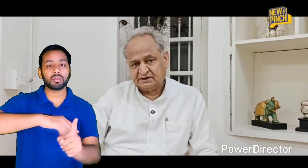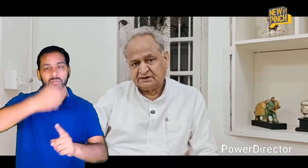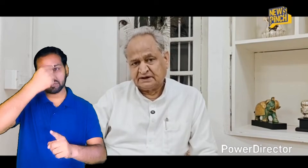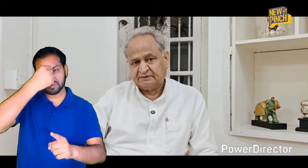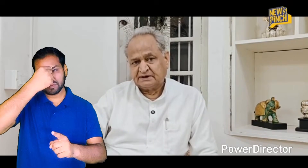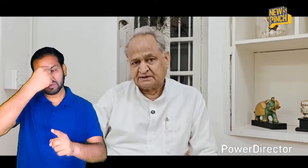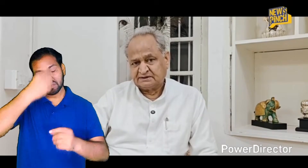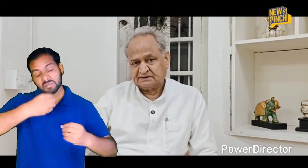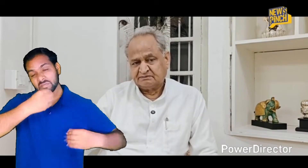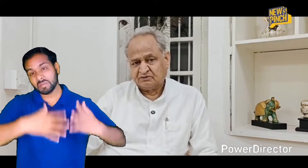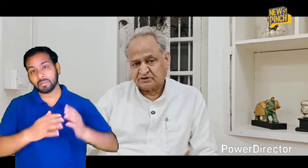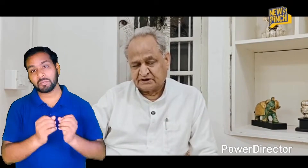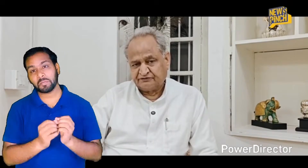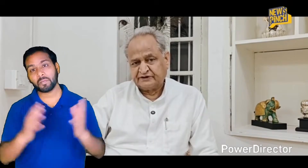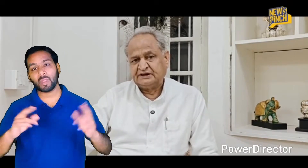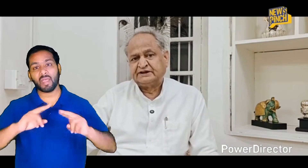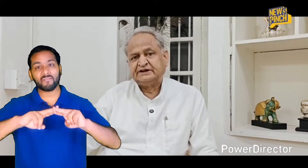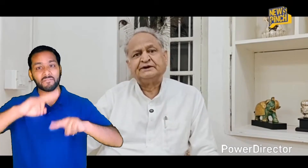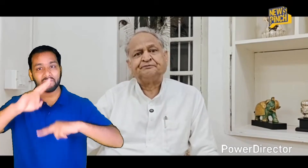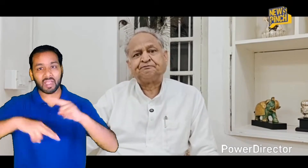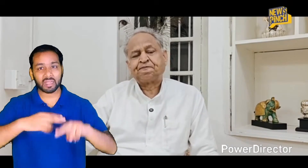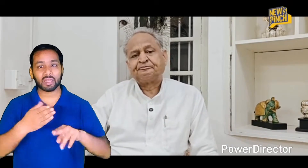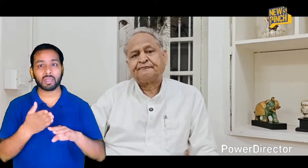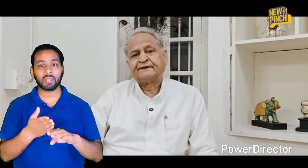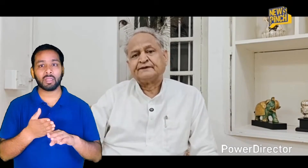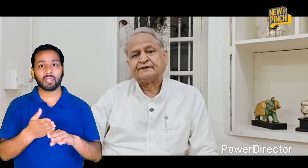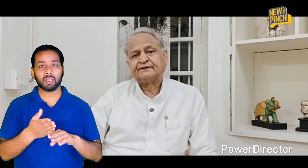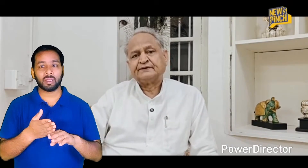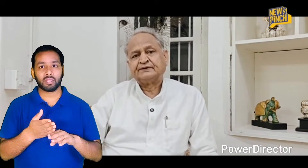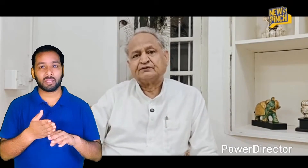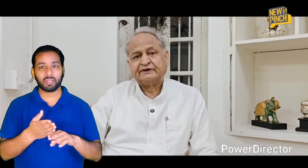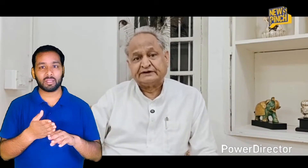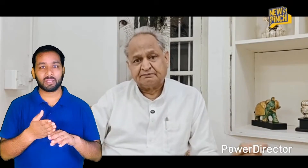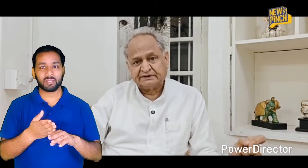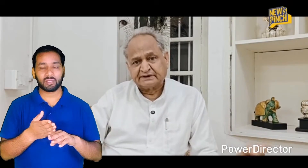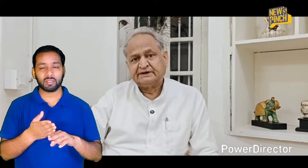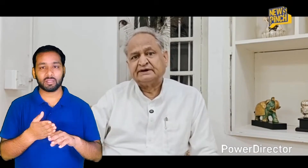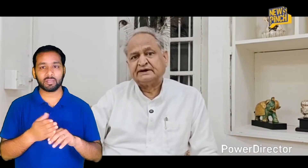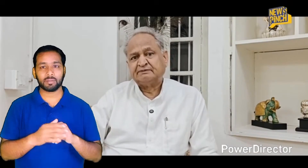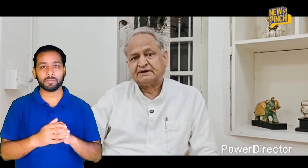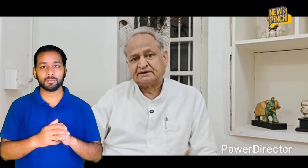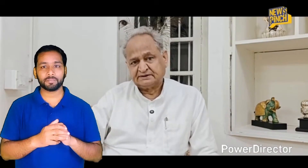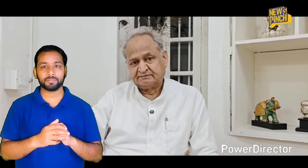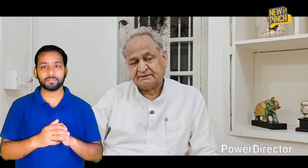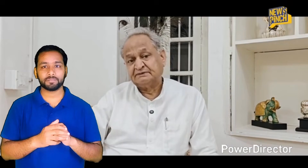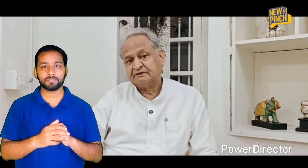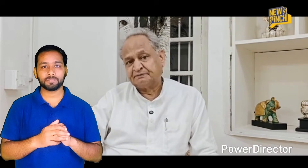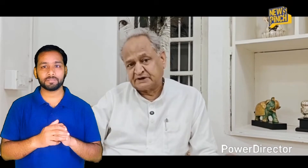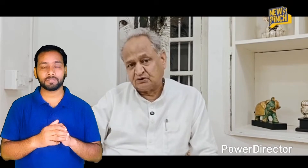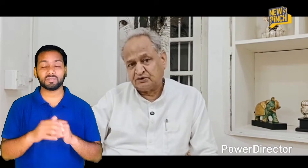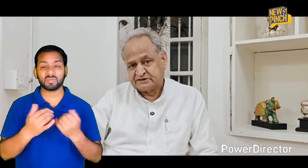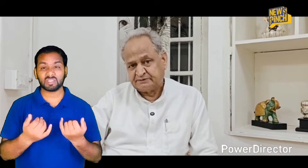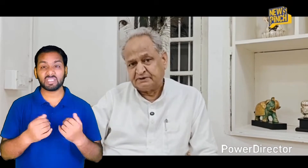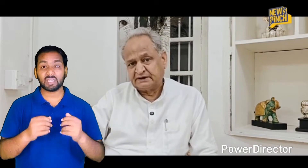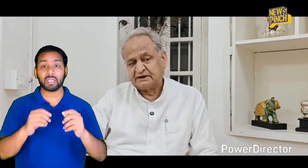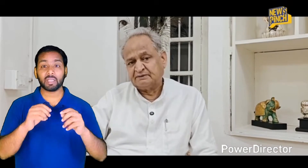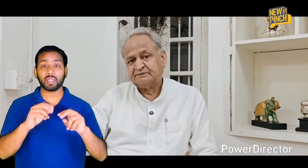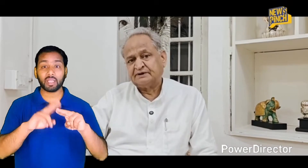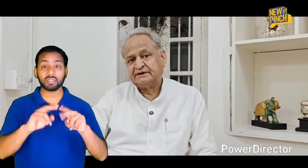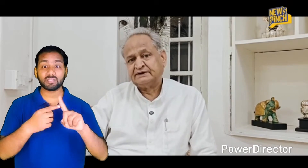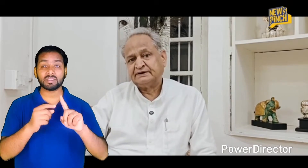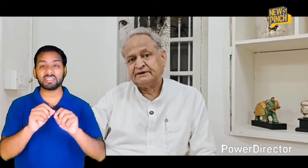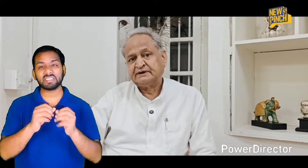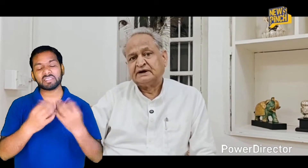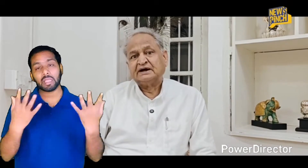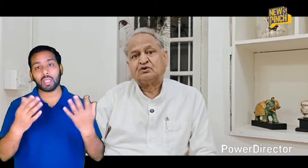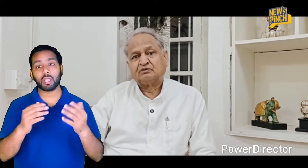ने कई बार बहुत कड़े फैसले किए और फैक्ट्रियाँ बंद रखी गई कई बार, बाद में वापस चालू हुई एसटीपी लगने के